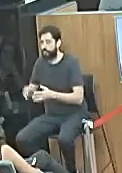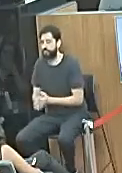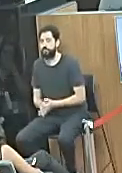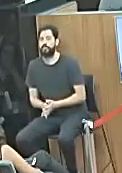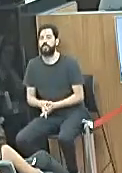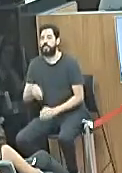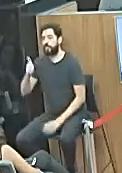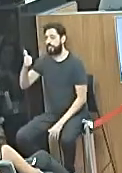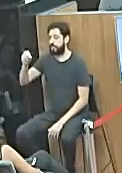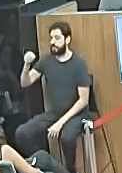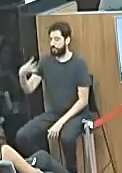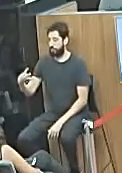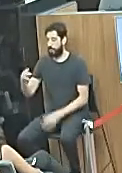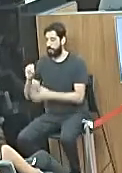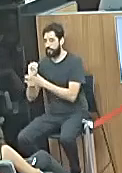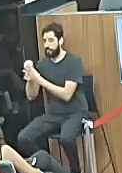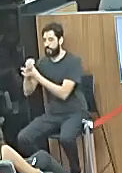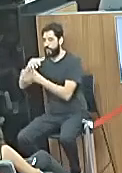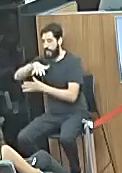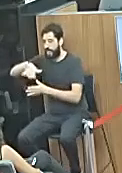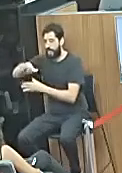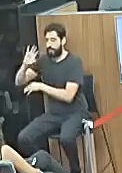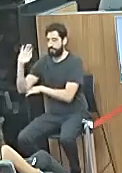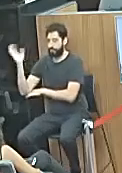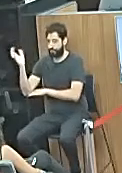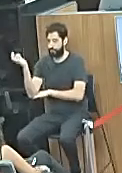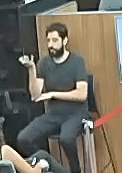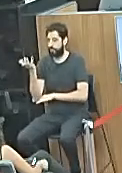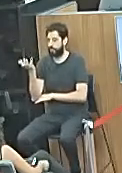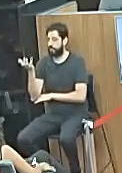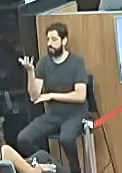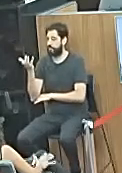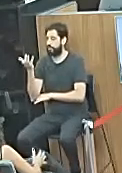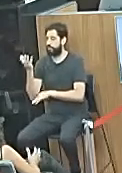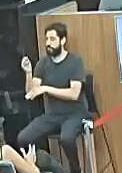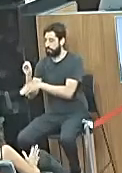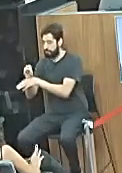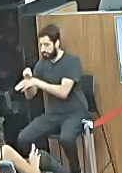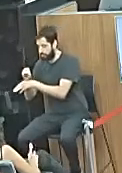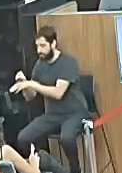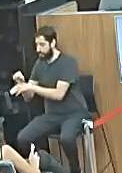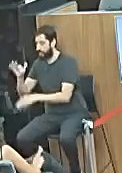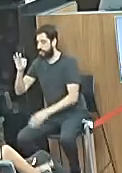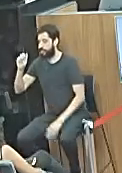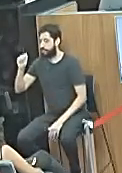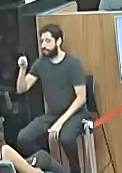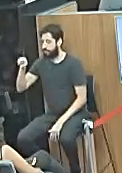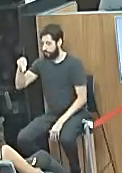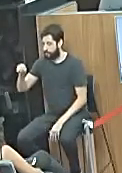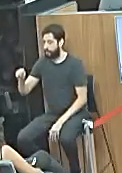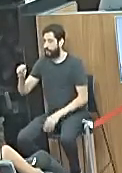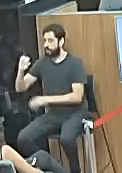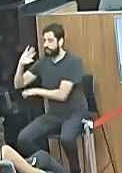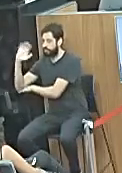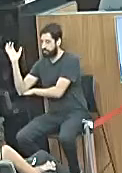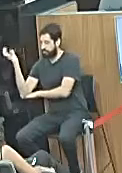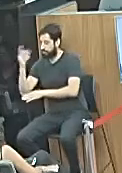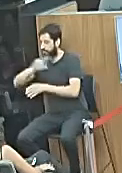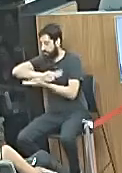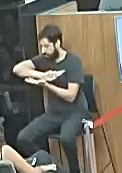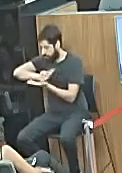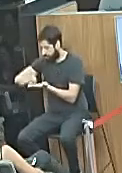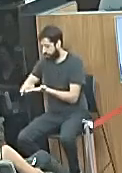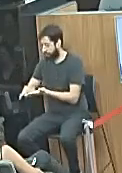104 proteção das áreas ambientalmente conservadas a fauna ea biodiversidade de florestas